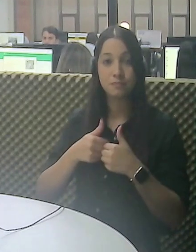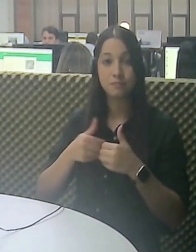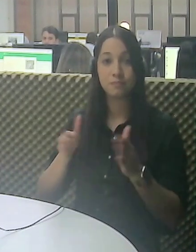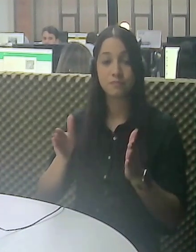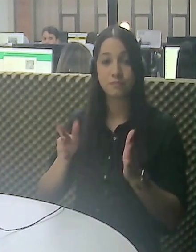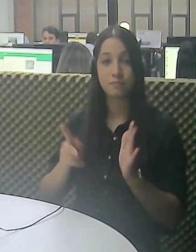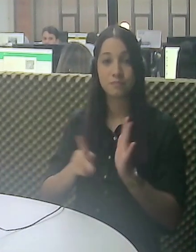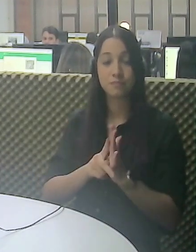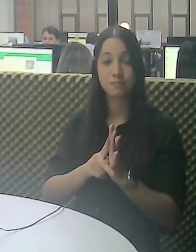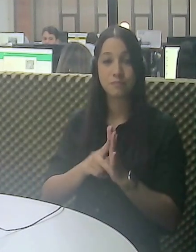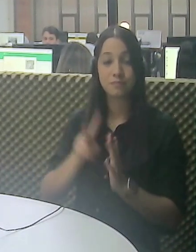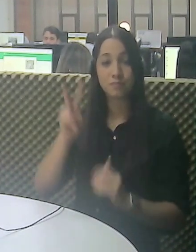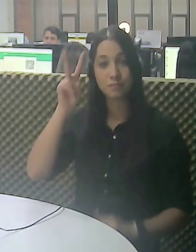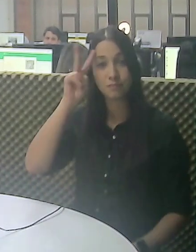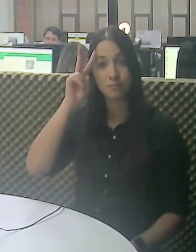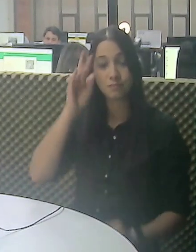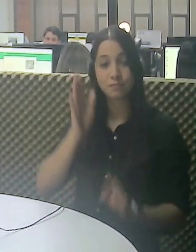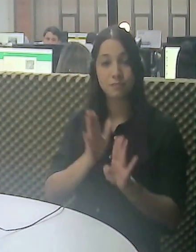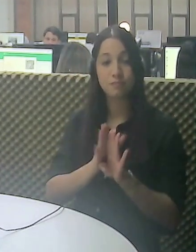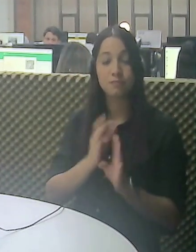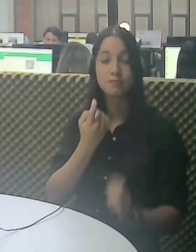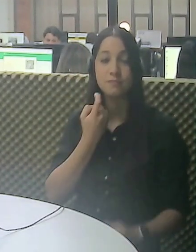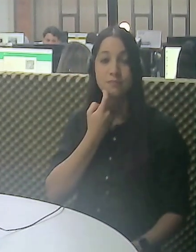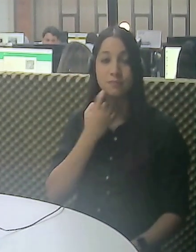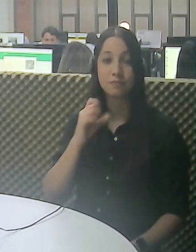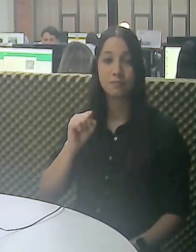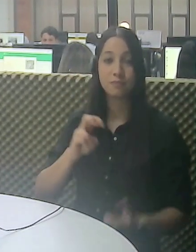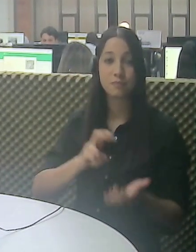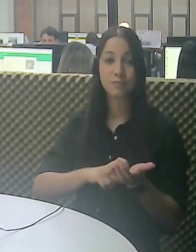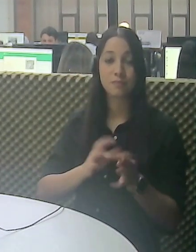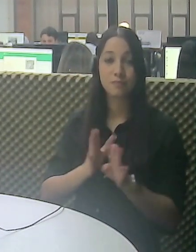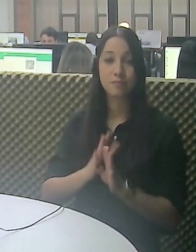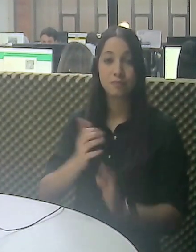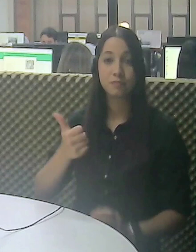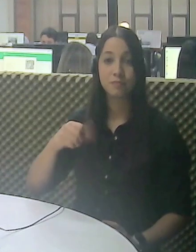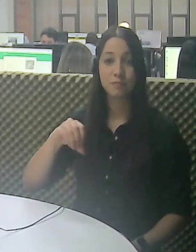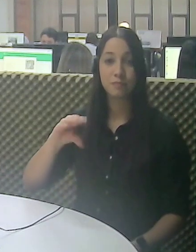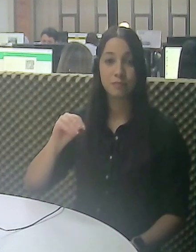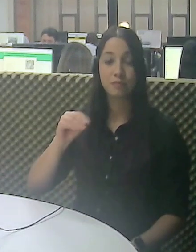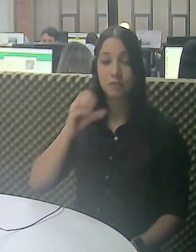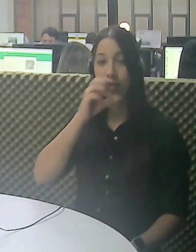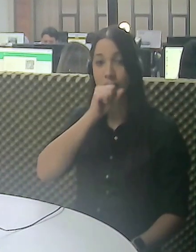ambulódromo será de segunda a sexta-feira, de 8 da manhã às 7 da noite, e aos